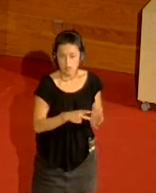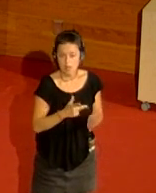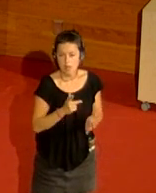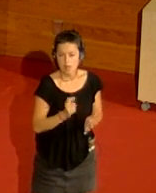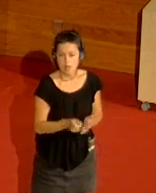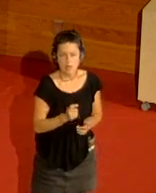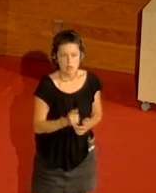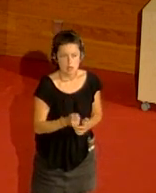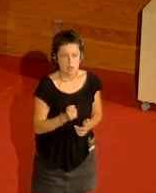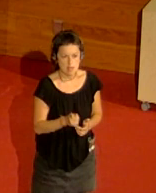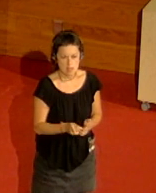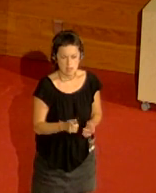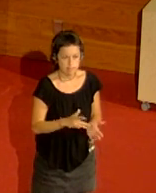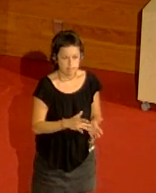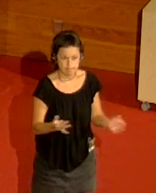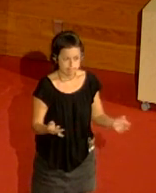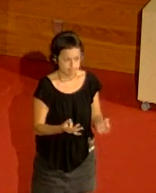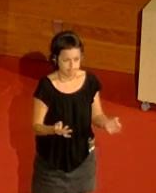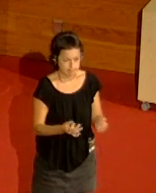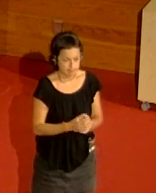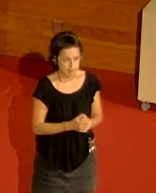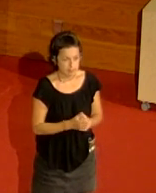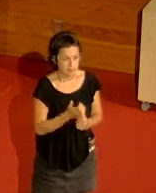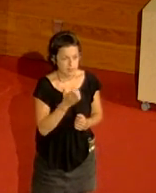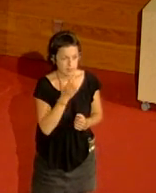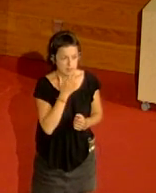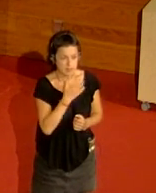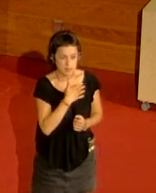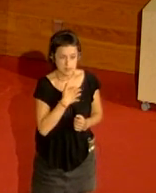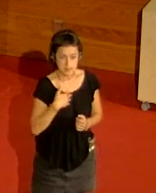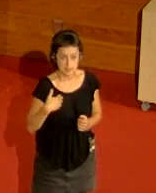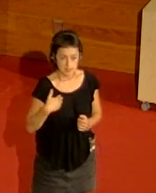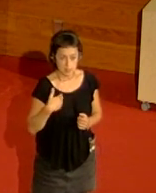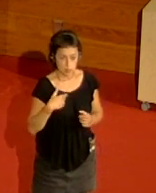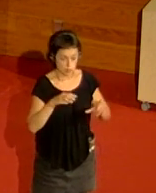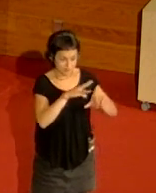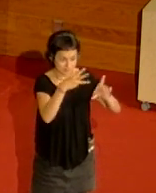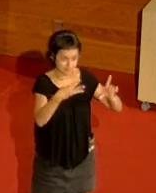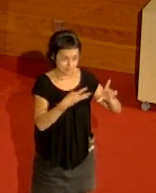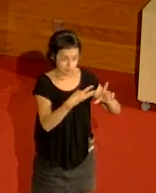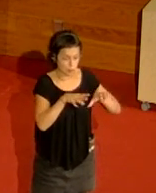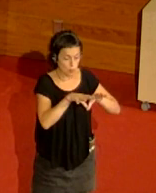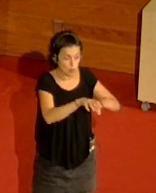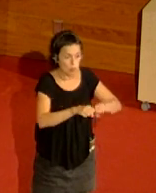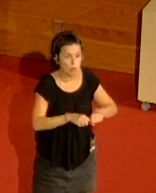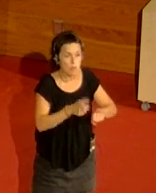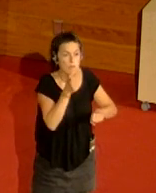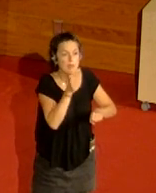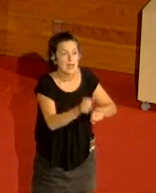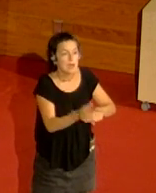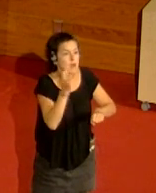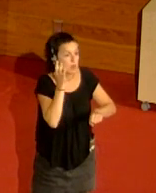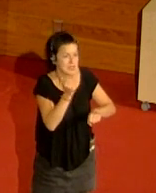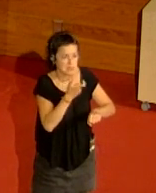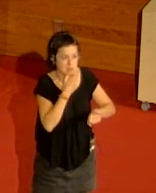eh queríamos eh eh hacernos con un dominio que contuviera la palabra mujer Eh en cualquier idioma casi todos